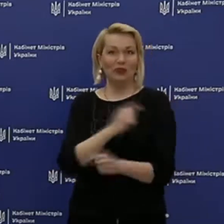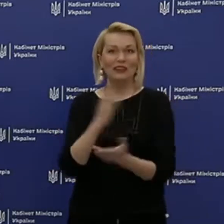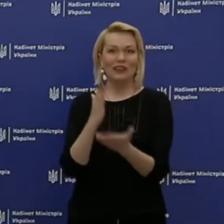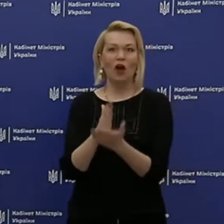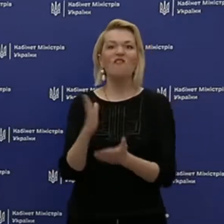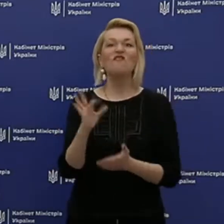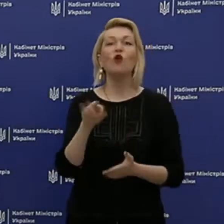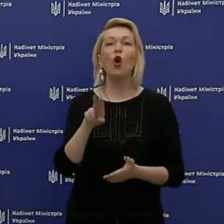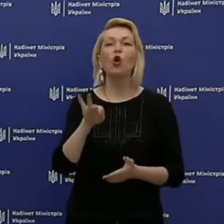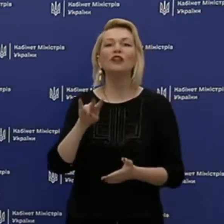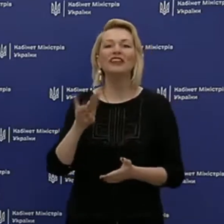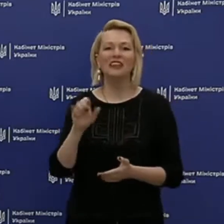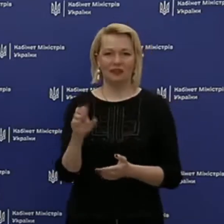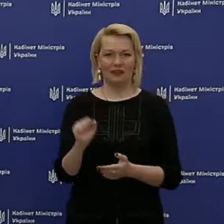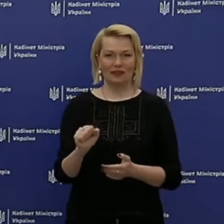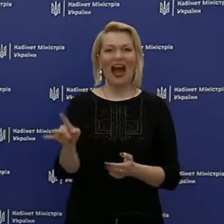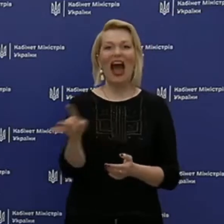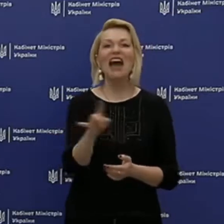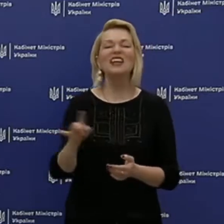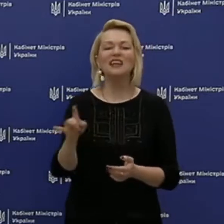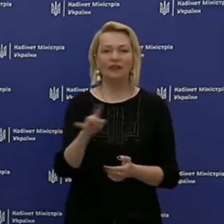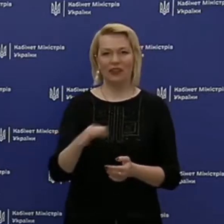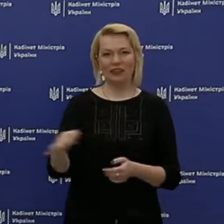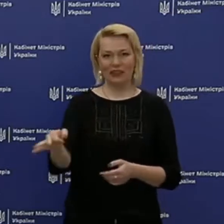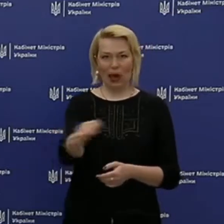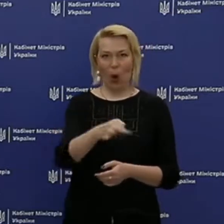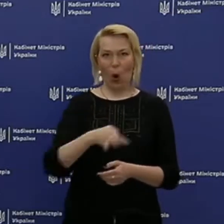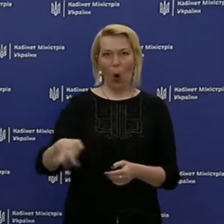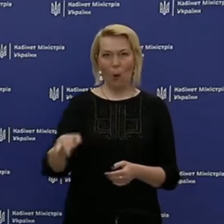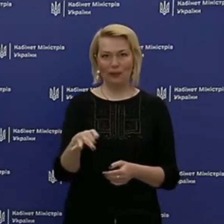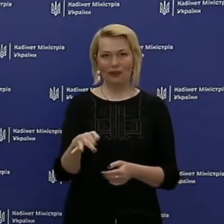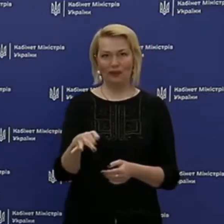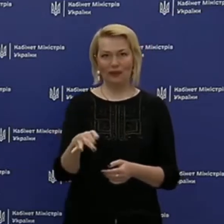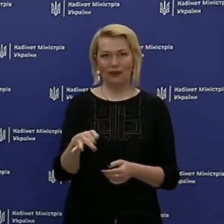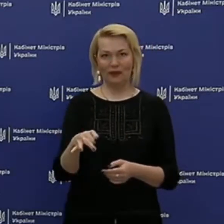в Волинській і Рівненській області.